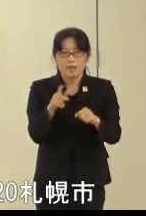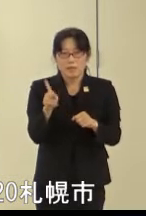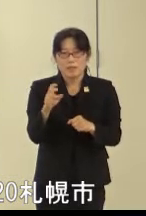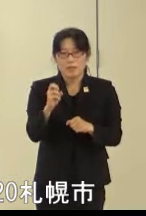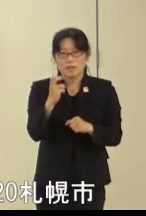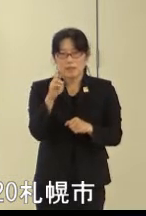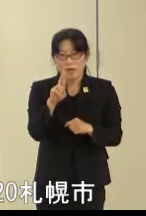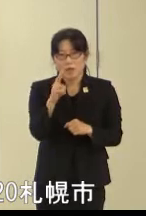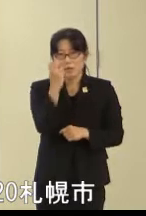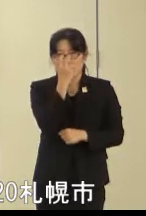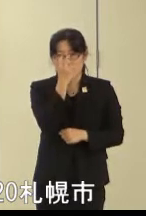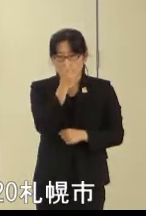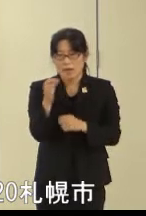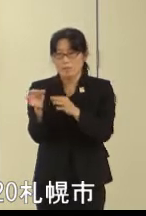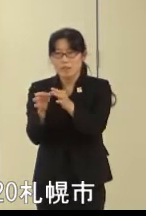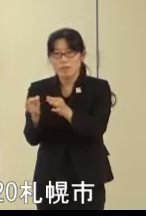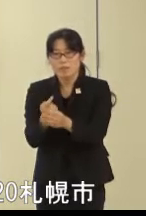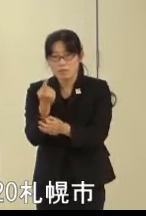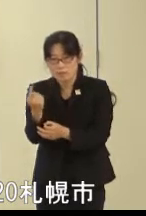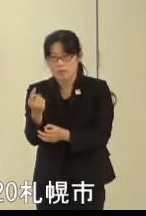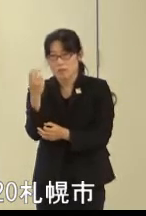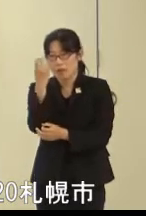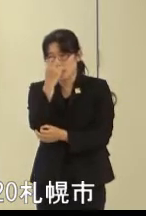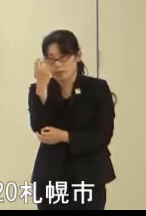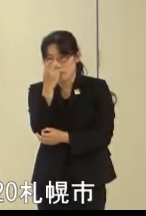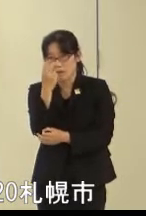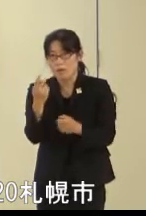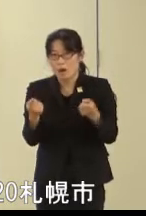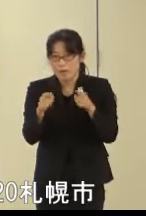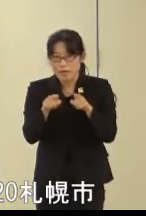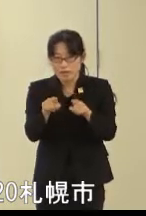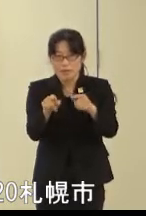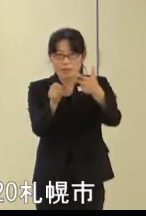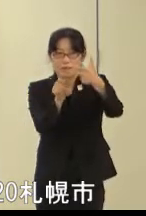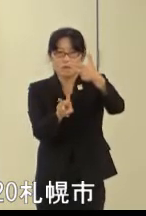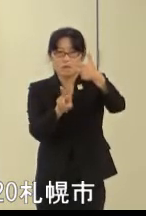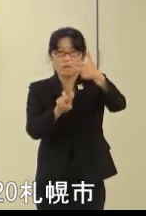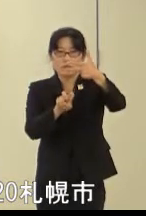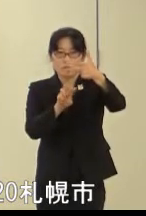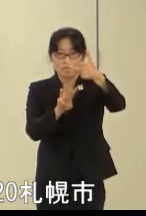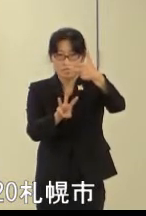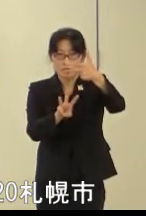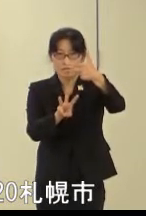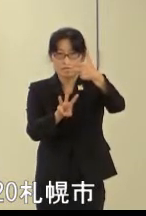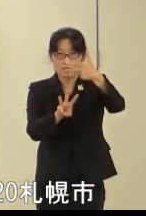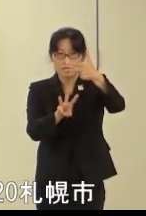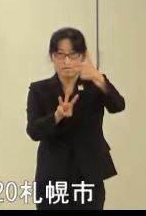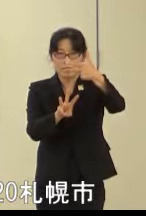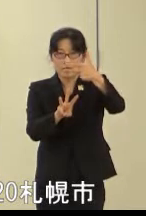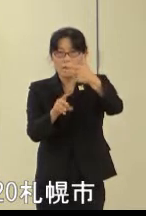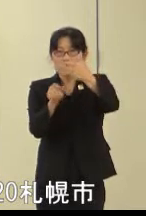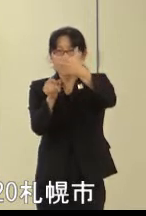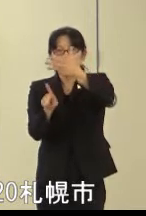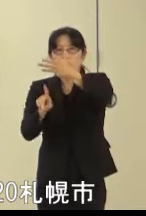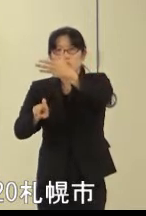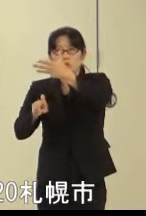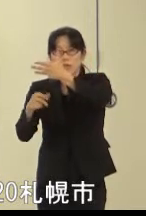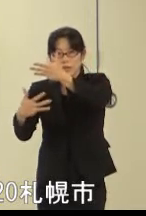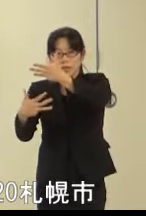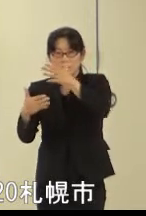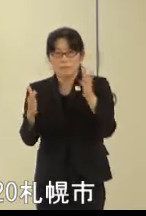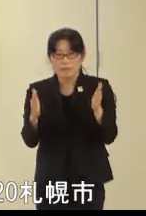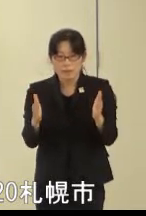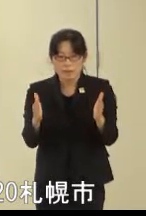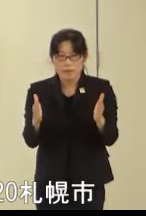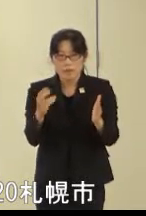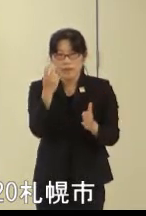単位での検査合わせましてこれに父月の23日から8月の18日まででありますけれど